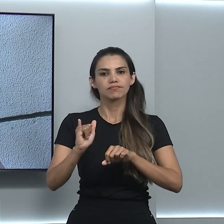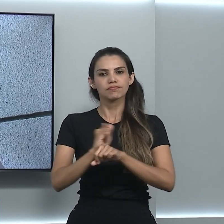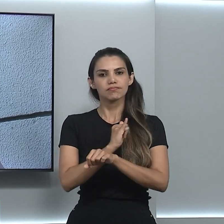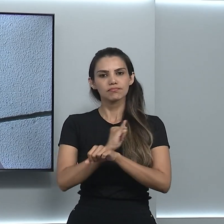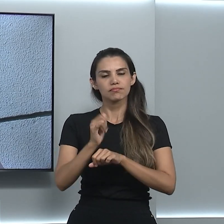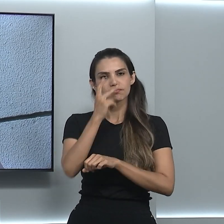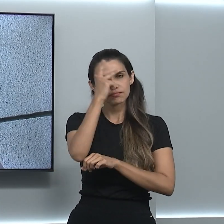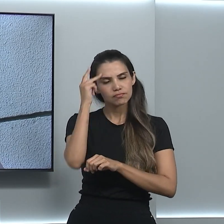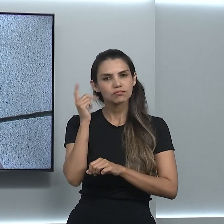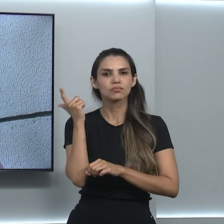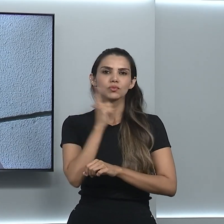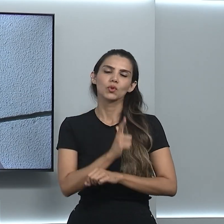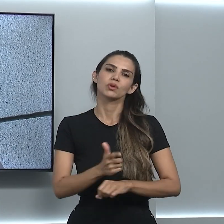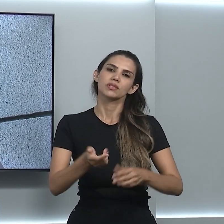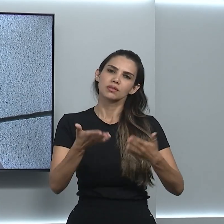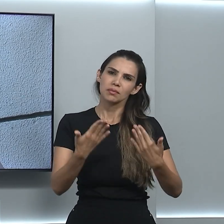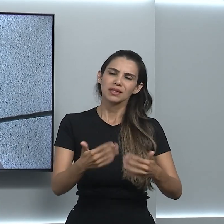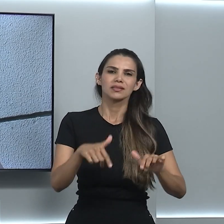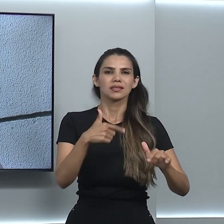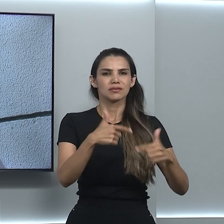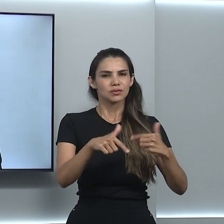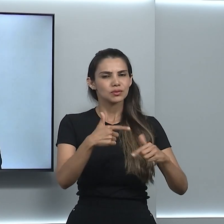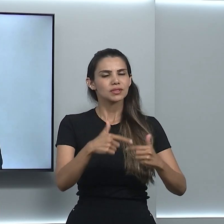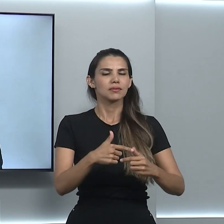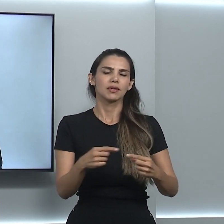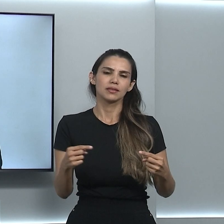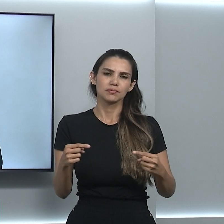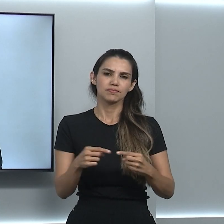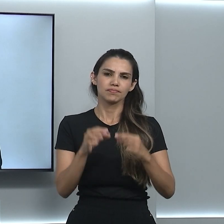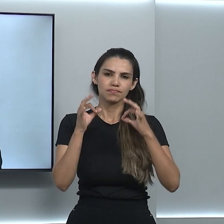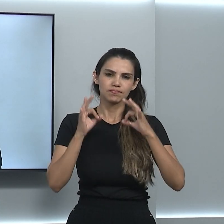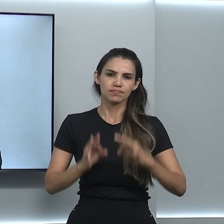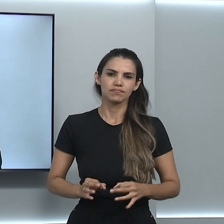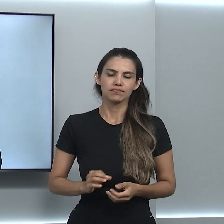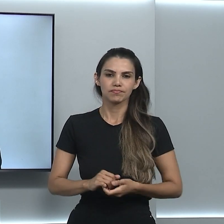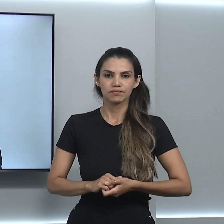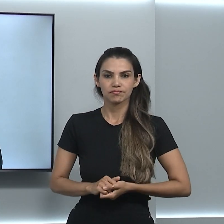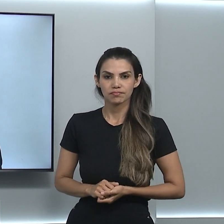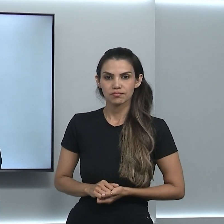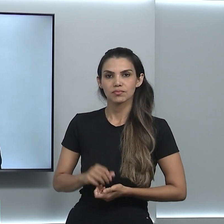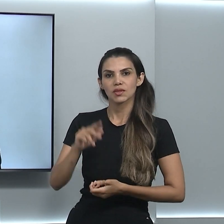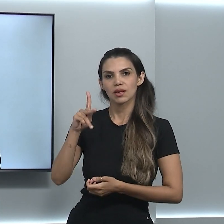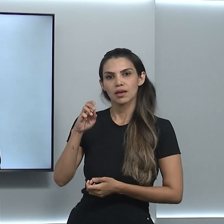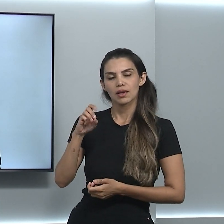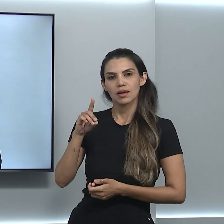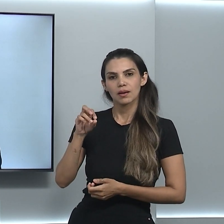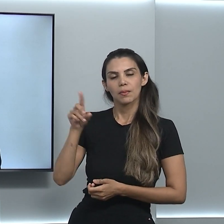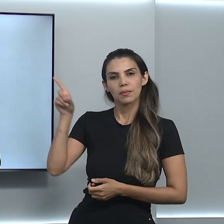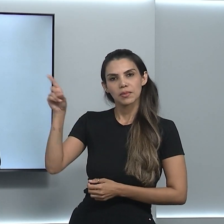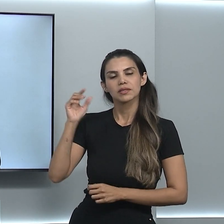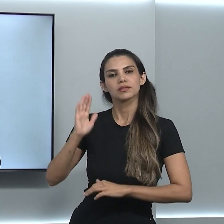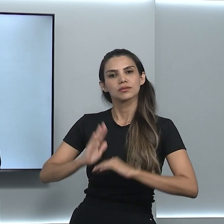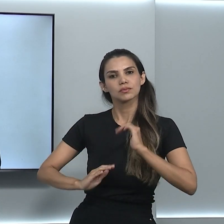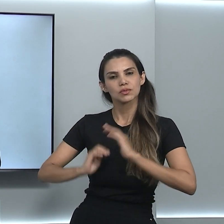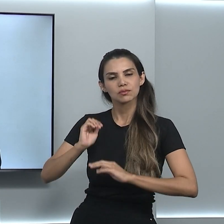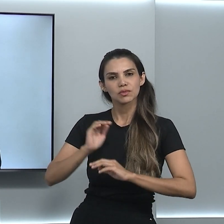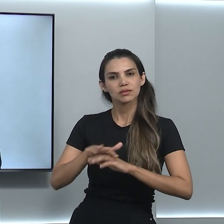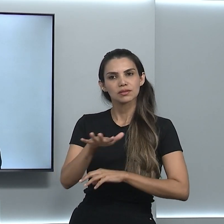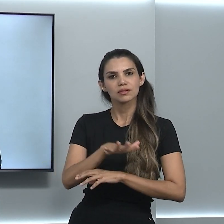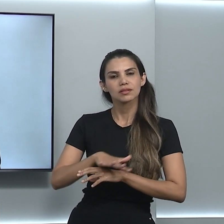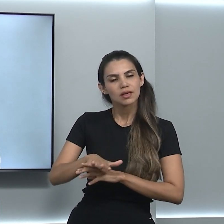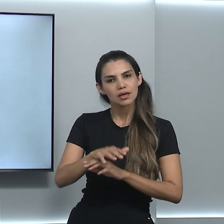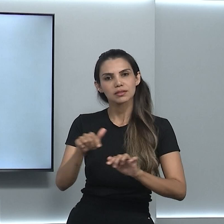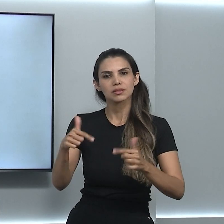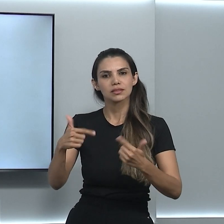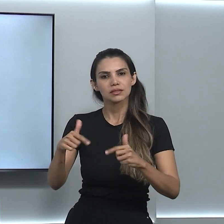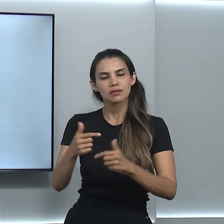pessoas tenham uma carga horária mais justa e mais digna. Pedro Henrique Evangelista, especialista em economia social do trabalho, analisa o